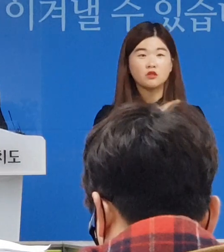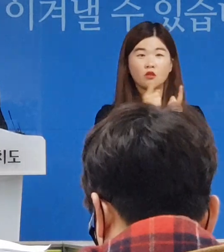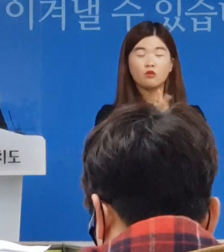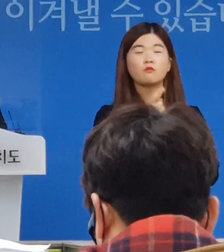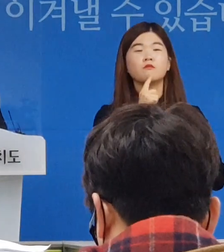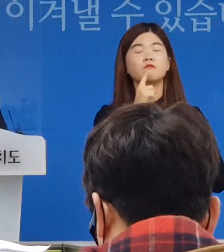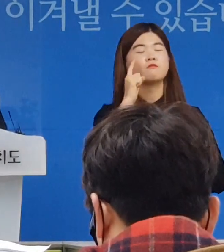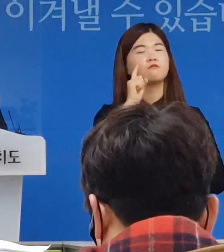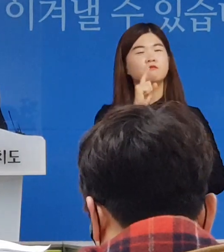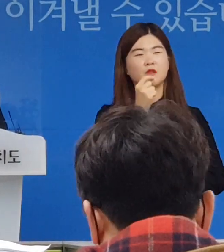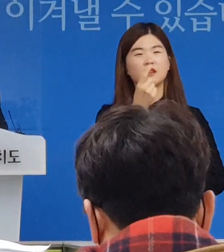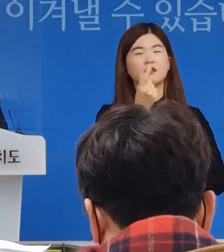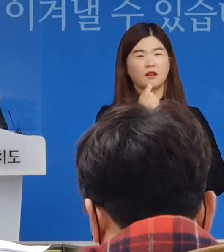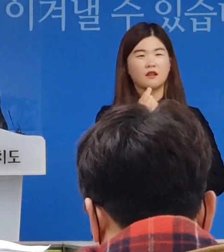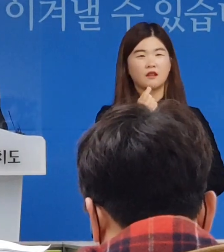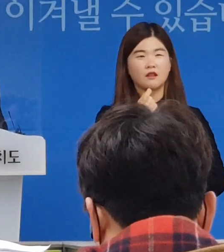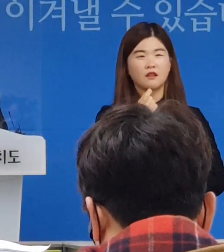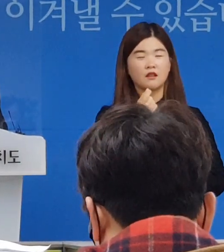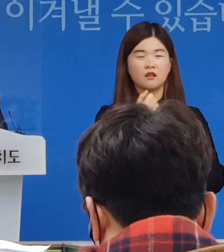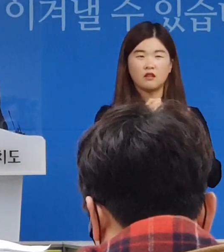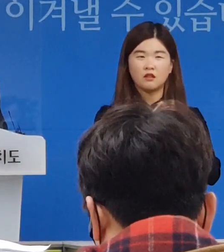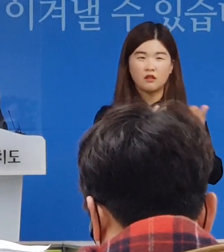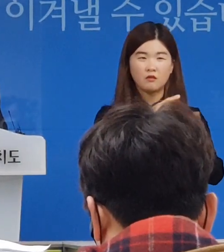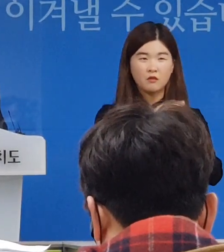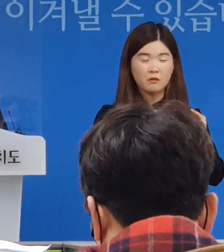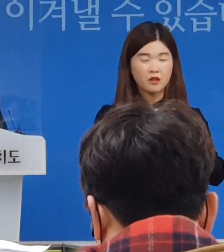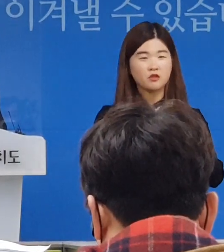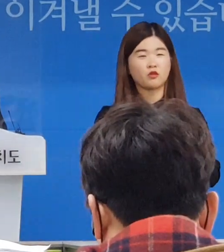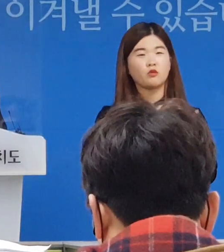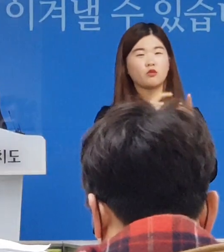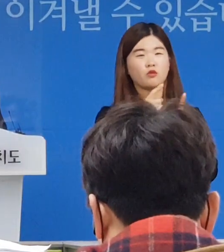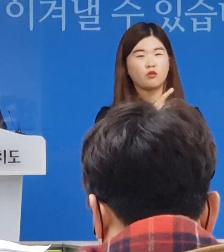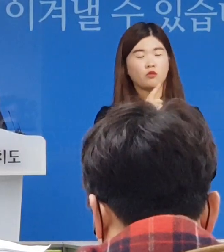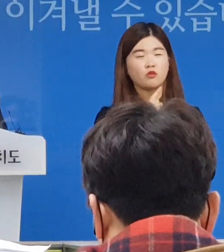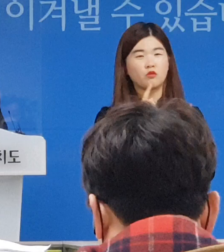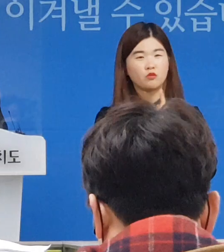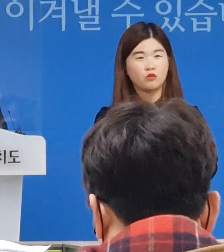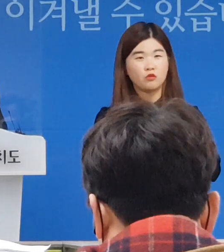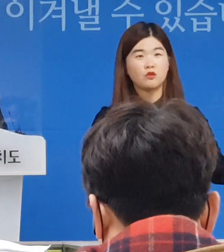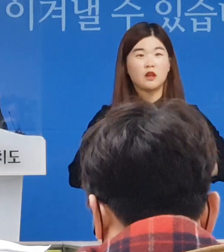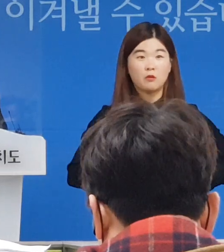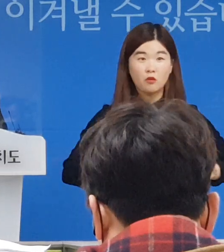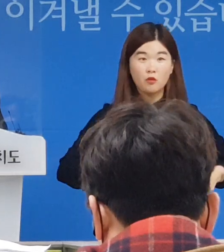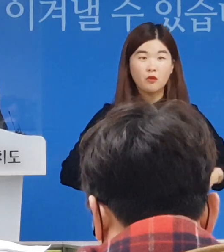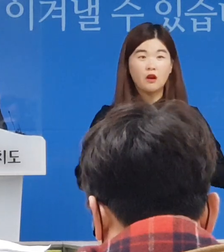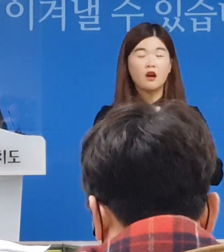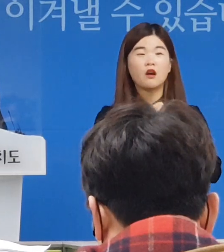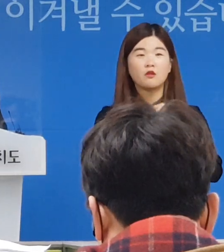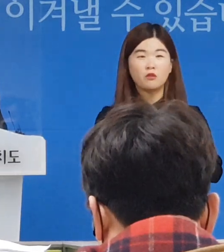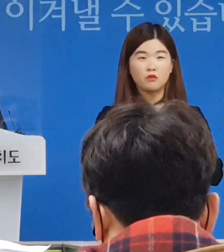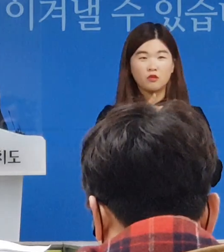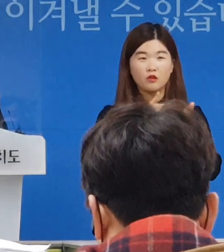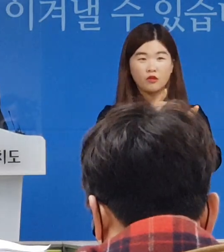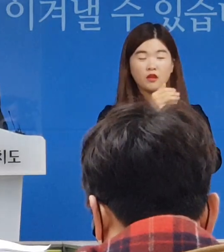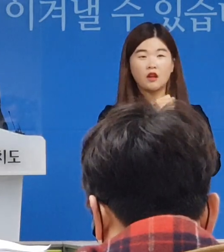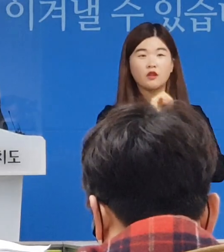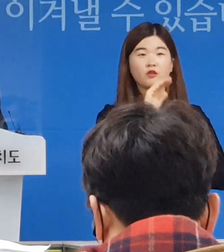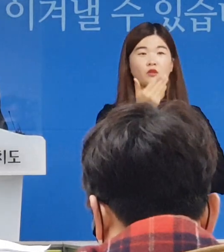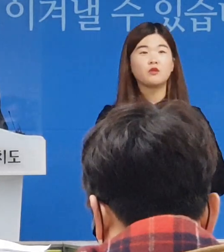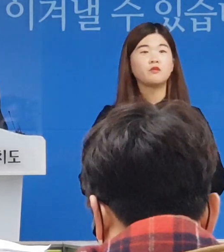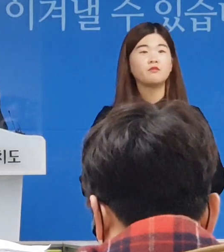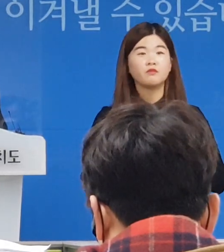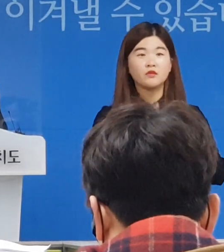있다. 그래서 서로 반반씩 좀 양보해서 이렇게 하는 게 어떠냐 그런 중재안을 제시했고